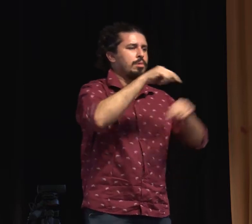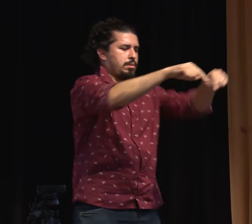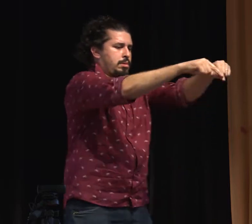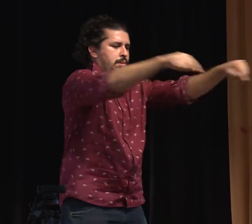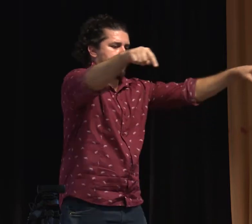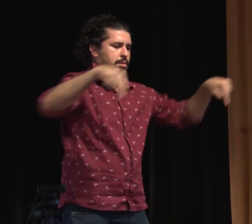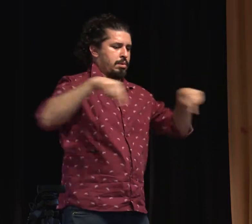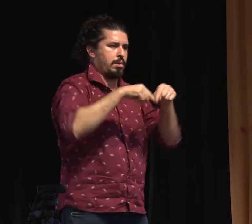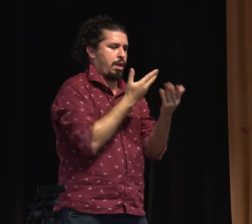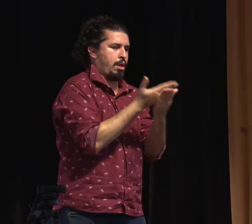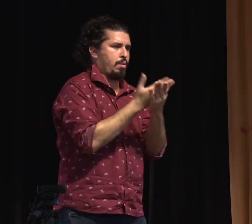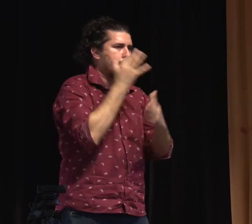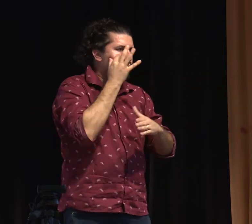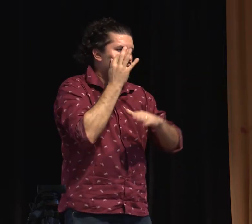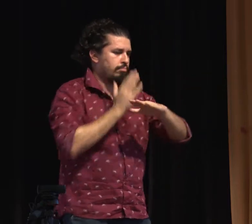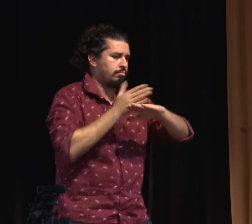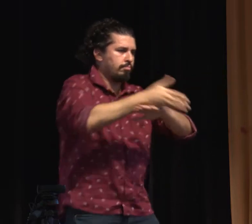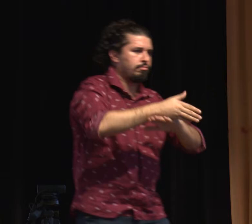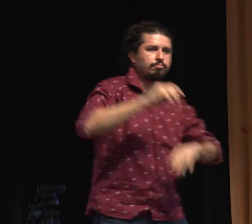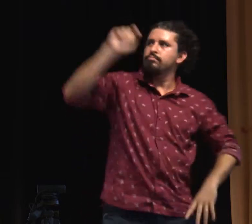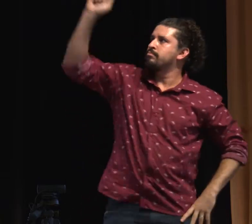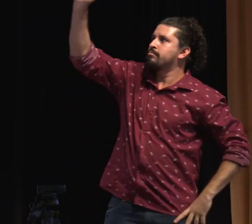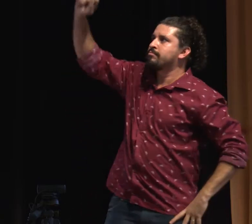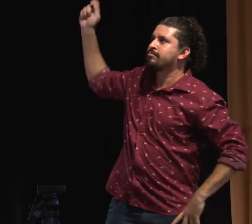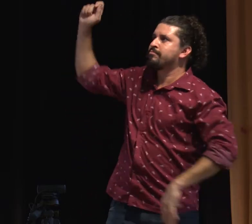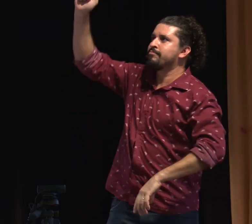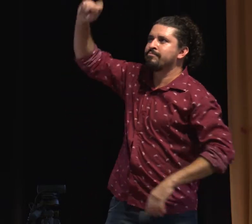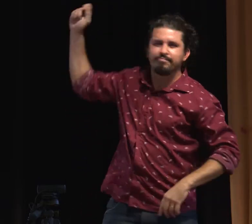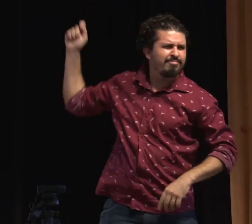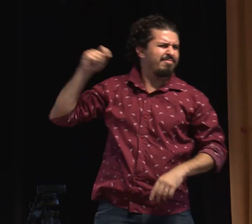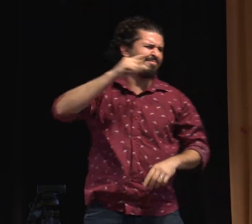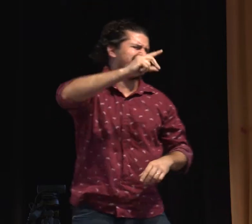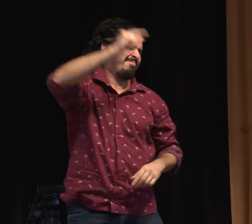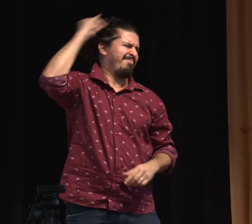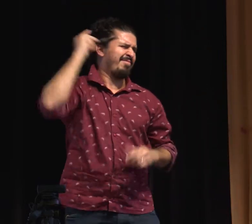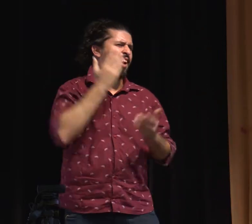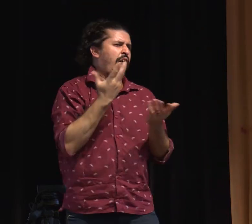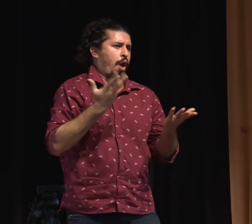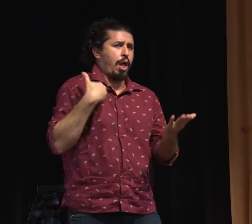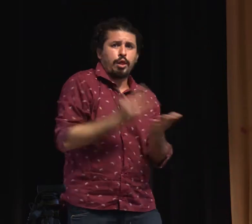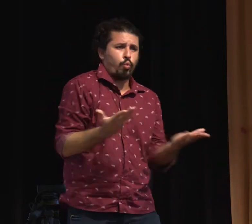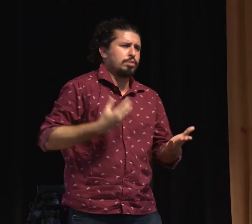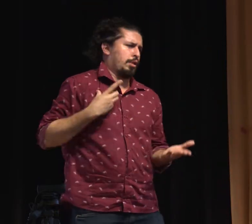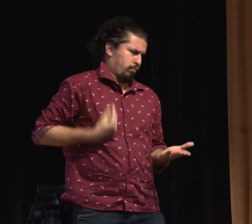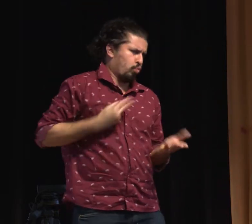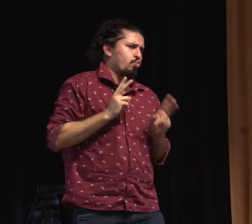É um EAD, um ensino à distância. Eu entrei, comecei a dar aula. Antigamente, assim, a gente